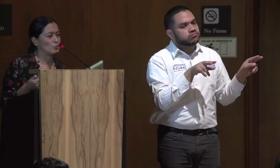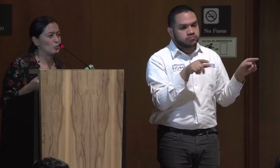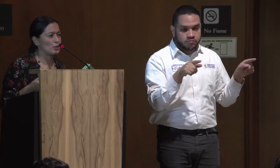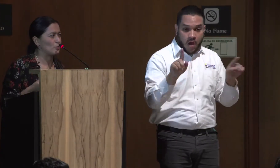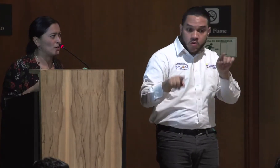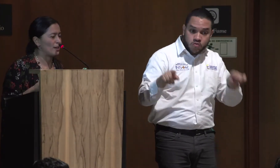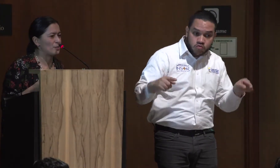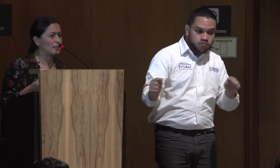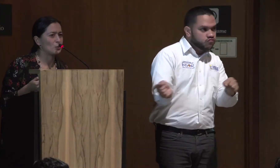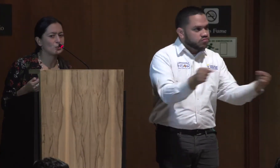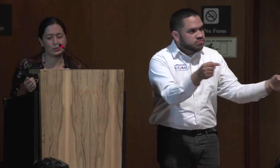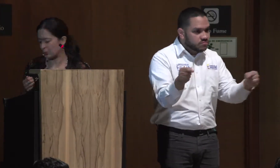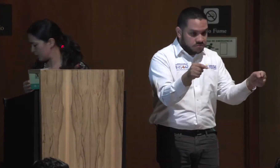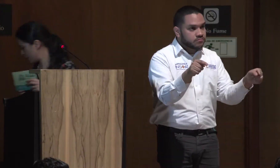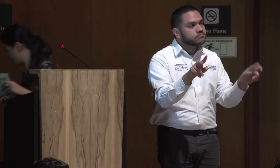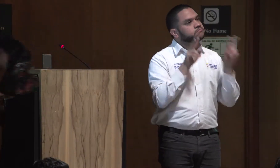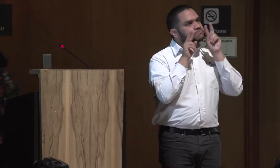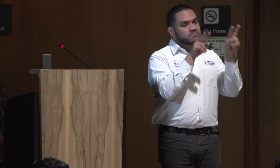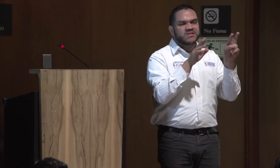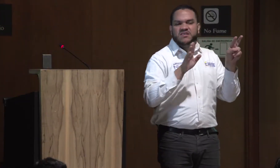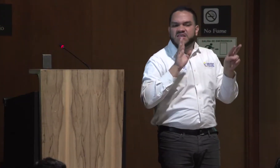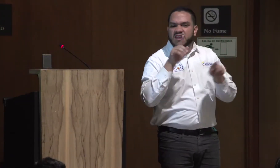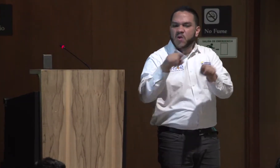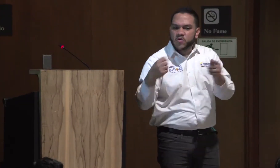que construyeron la herramienta con nosotros.